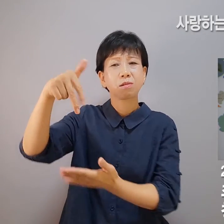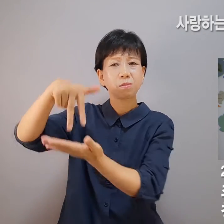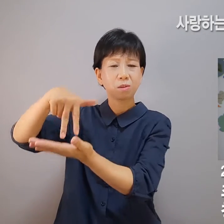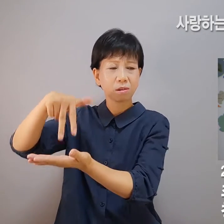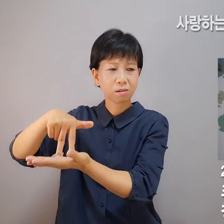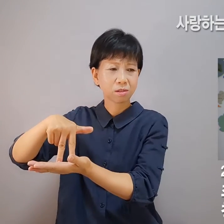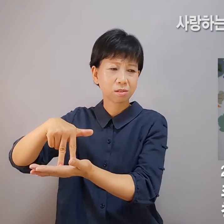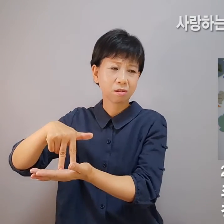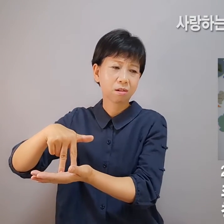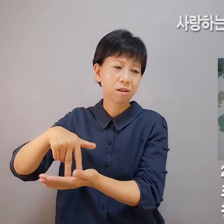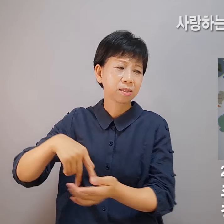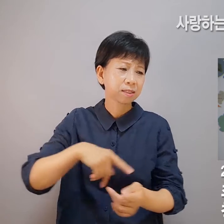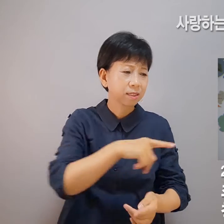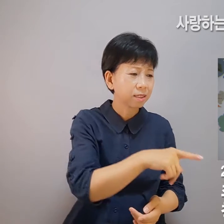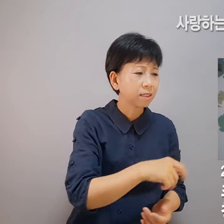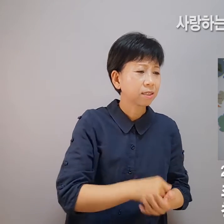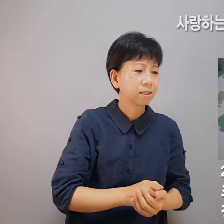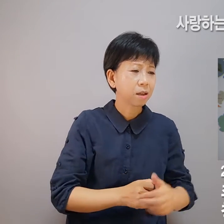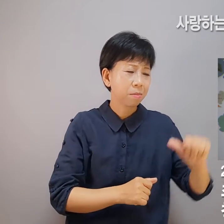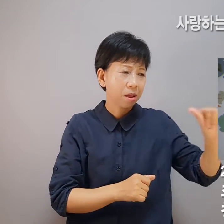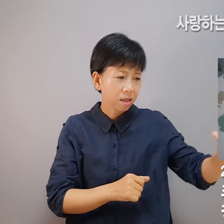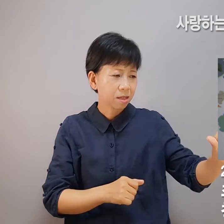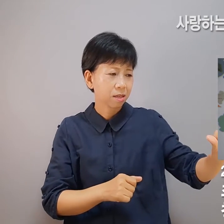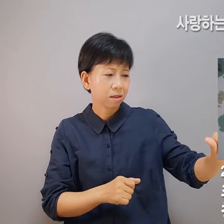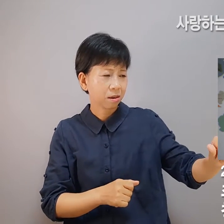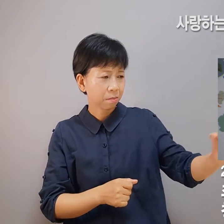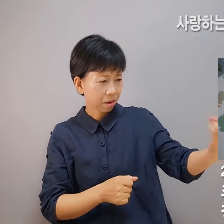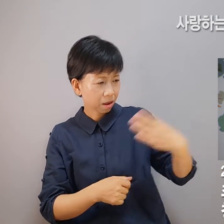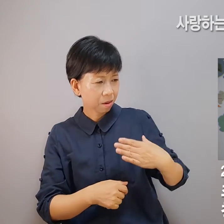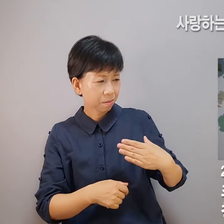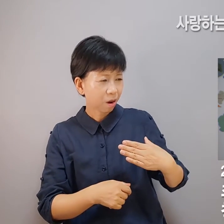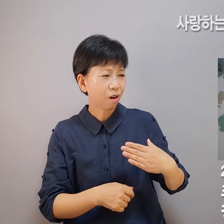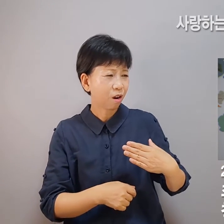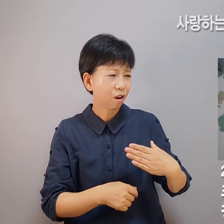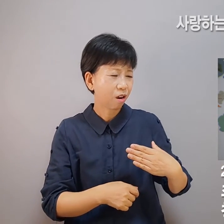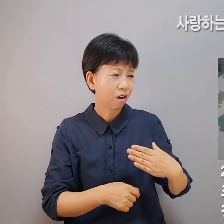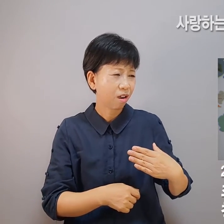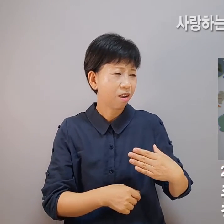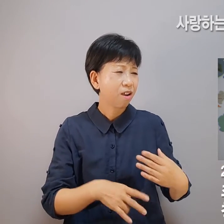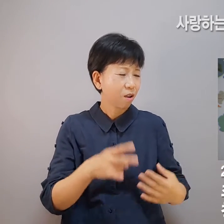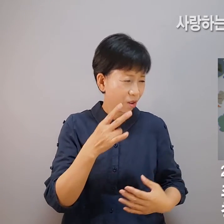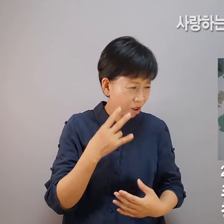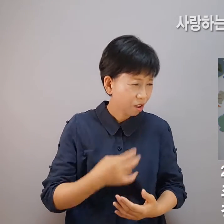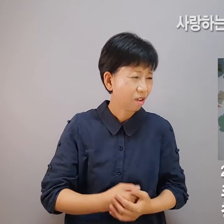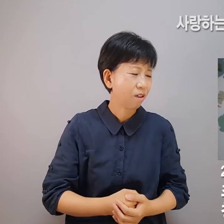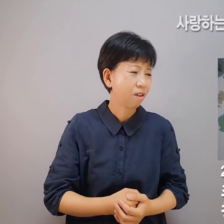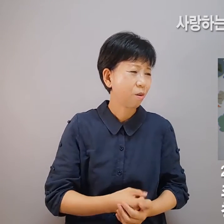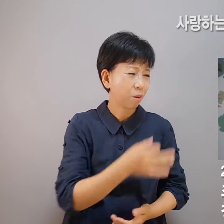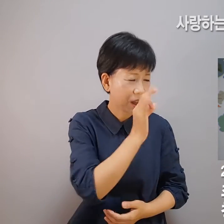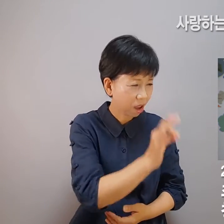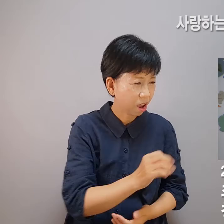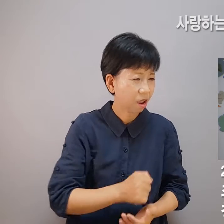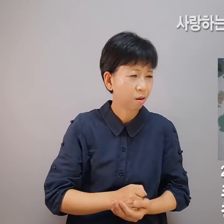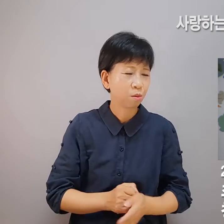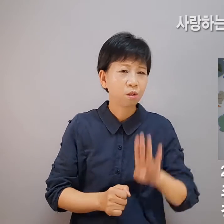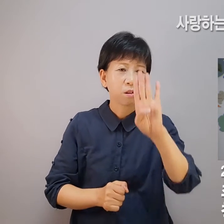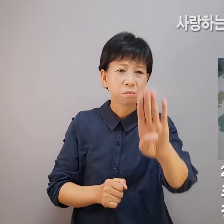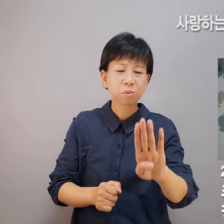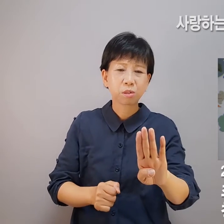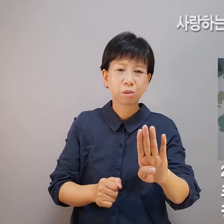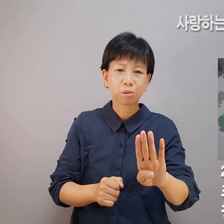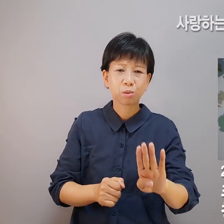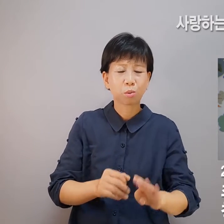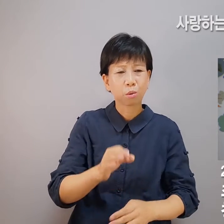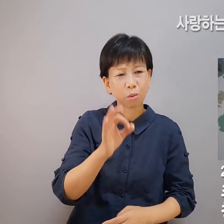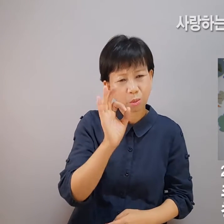이분이 섭섭할 것 같고, 또 이분 이야기를 들어주면 이분이 섭섭할 것 같고, 다 안 들어주다니 다 서운해 하실 것 같고, 이